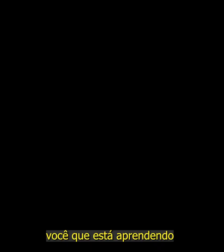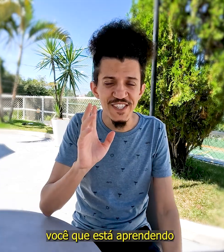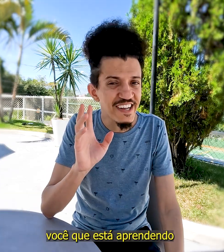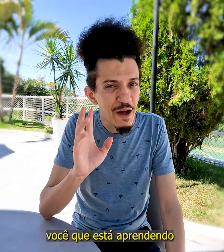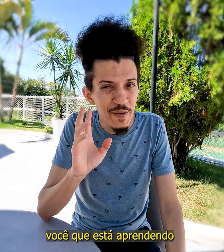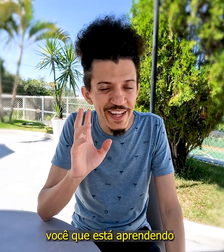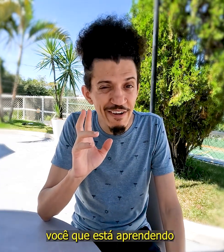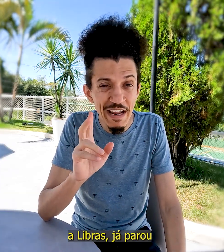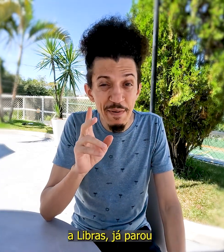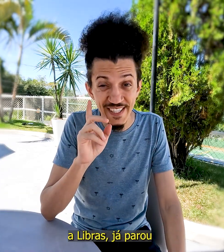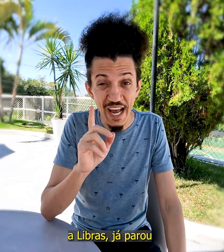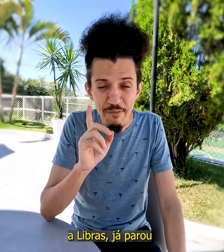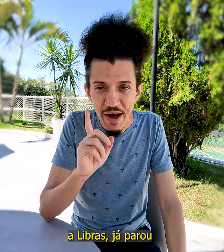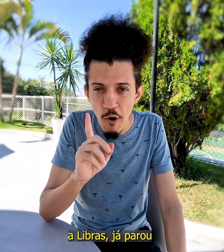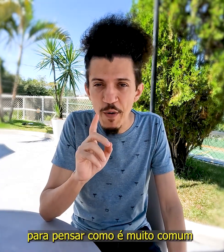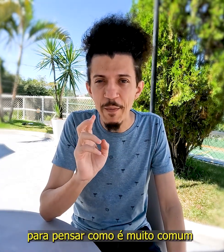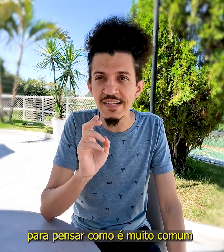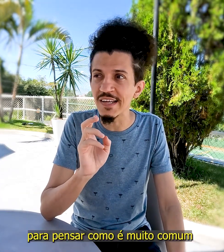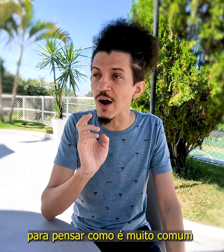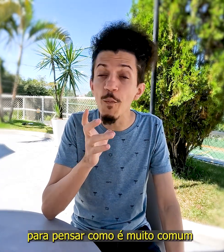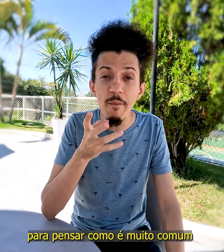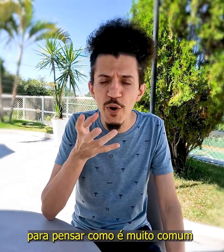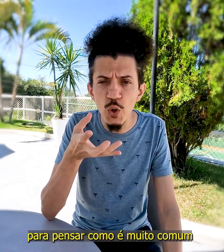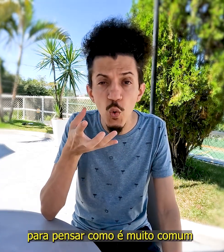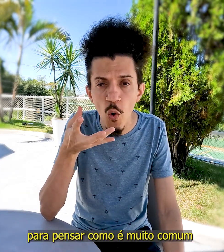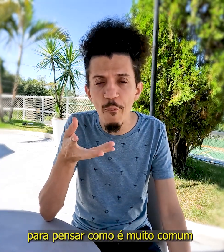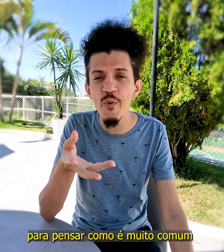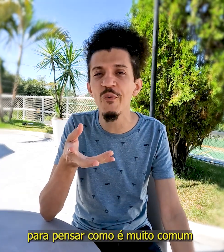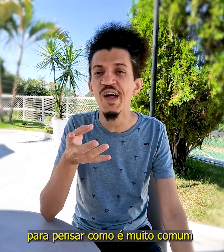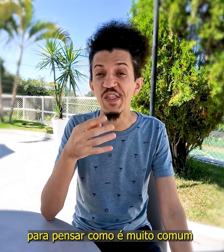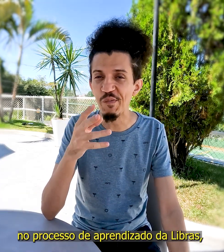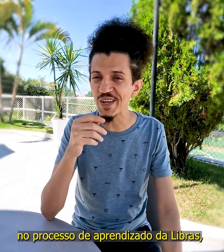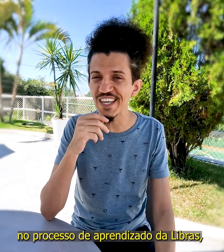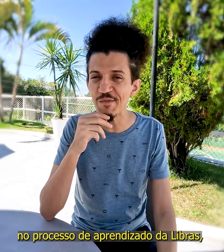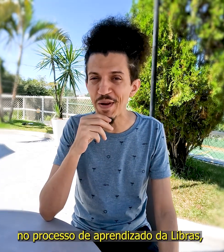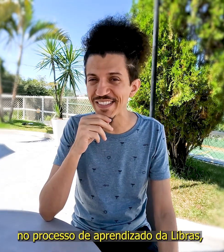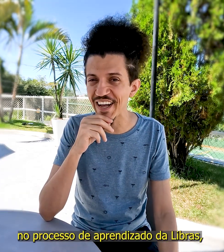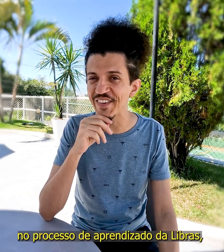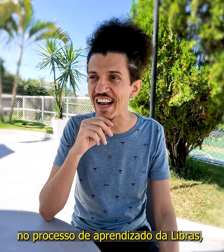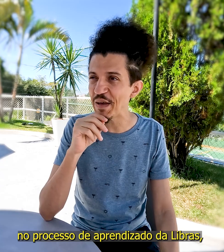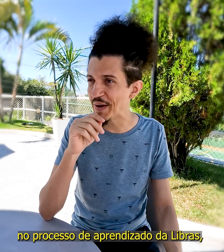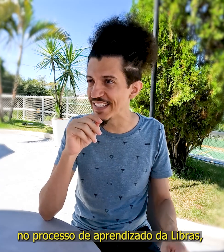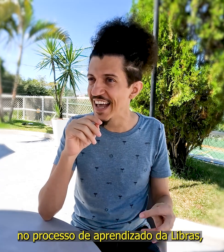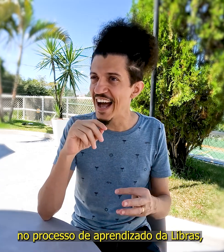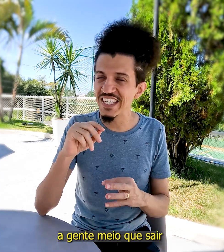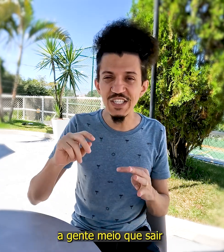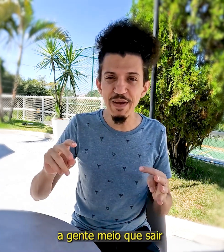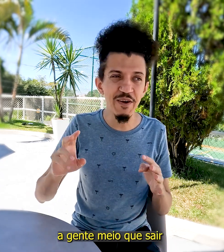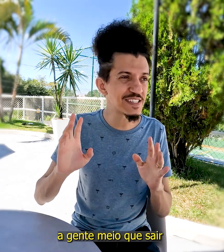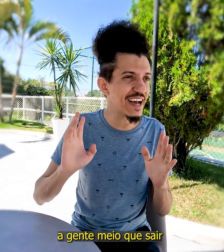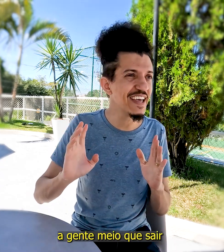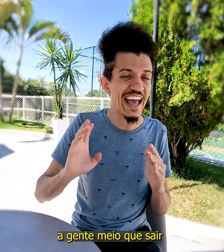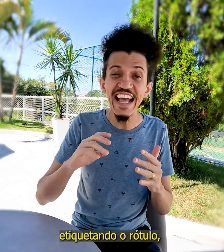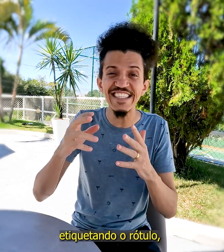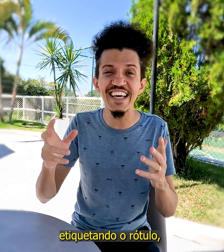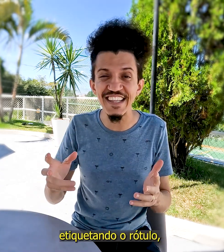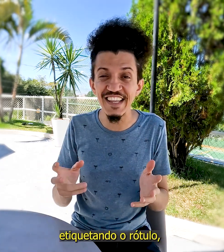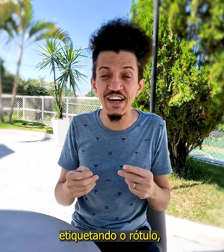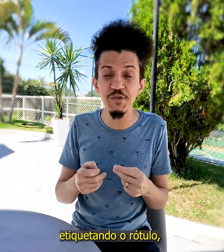Você que está aprendendo a Libras já parou para pensar como é muito comum no processo de aprendizado da Libras a gente meio que sair etiquetando